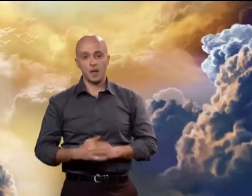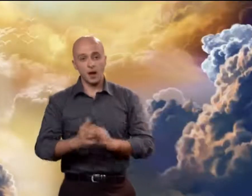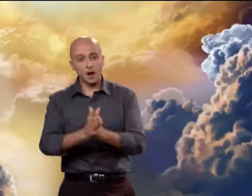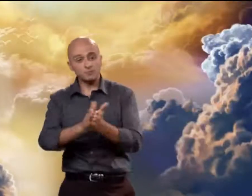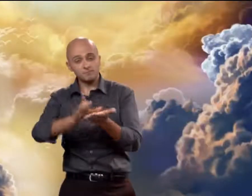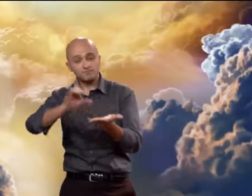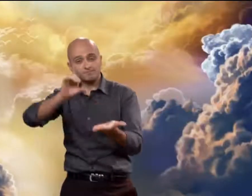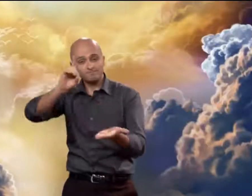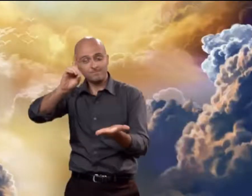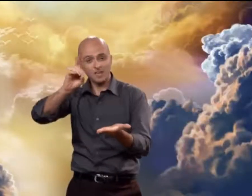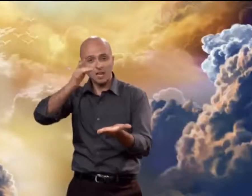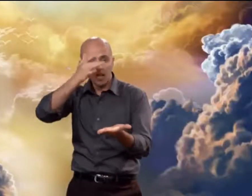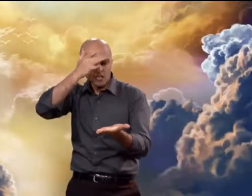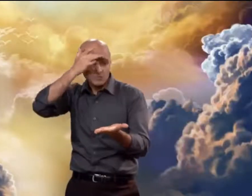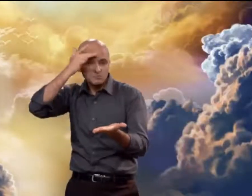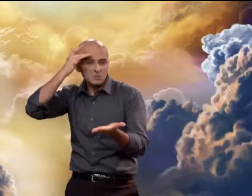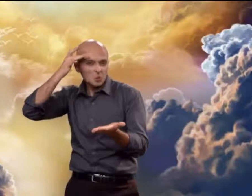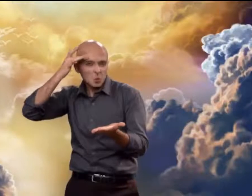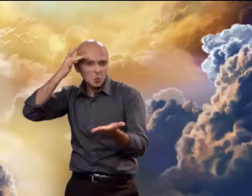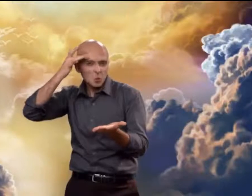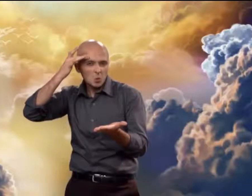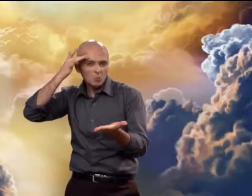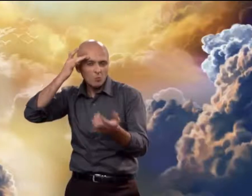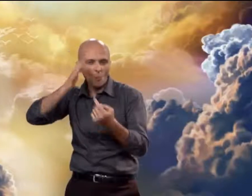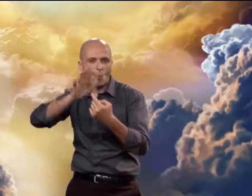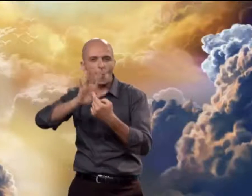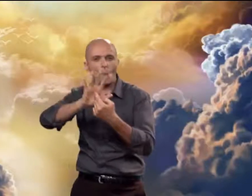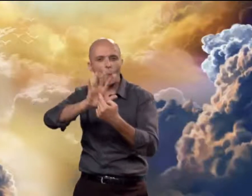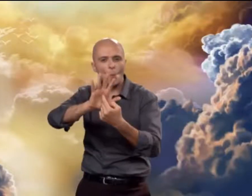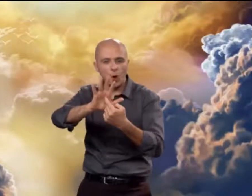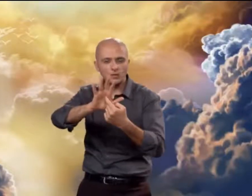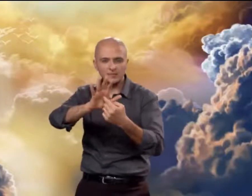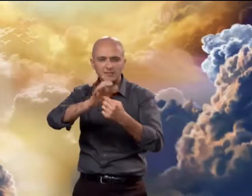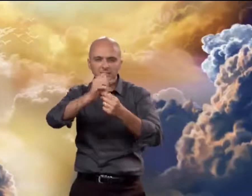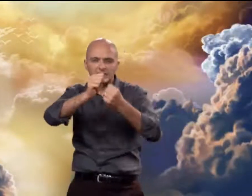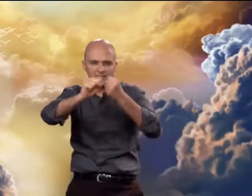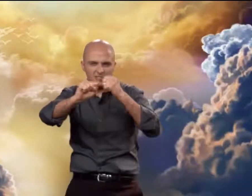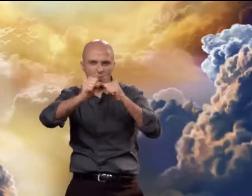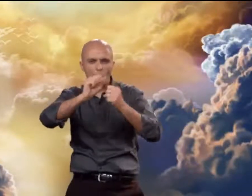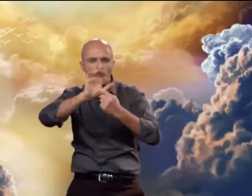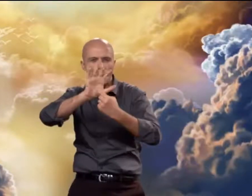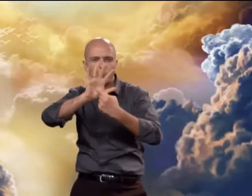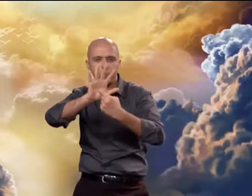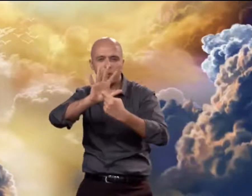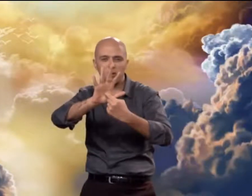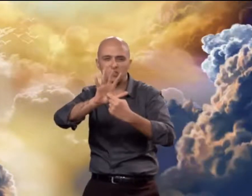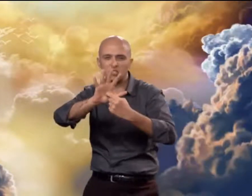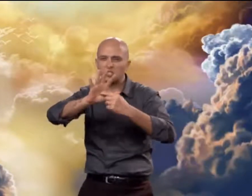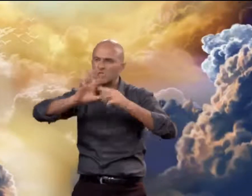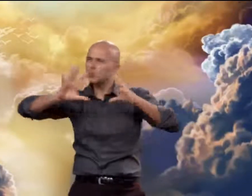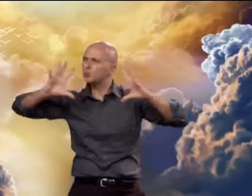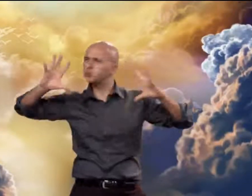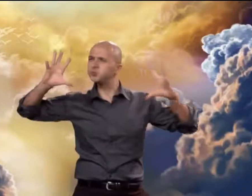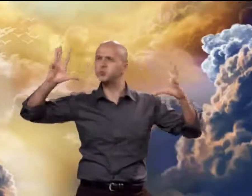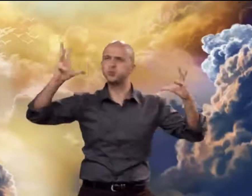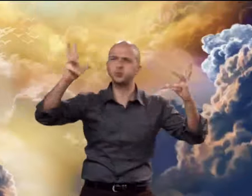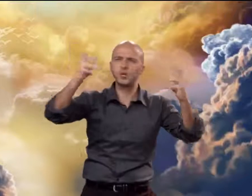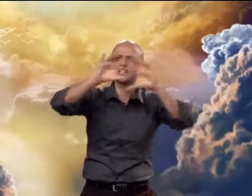vida. Regozijem-se os céus e exulte a terra. Cantem diante do Senhor, porque Ele vem julgar a